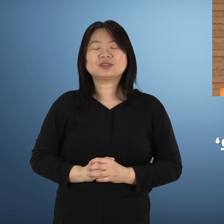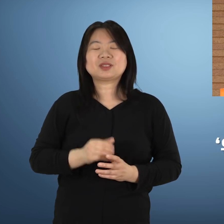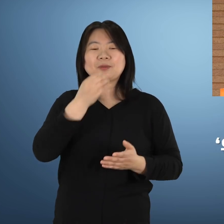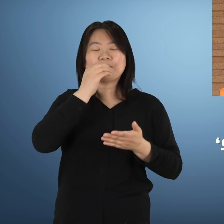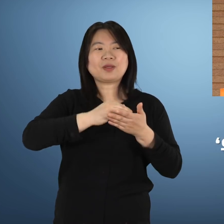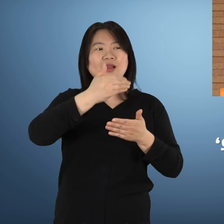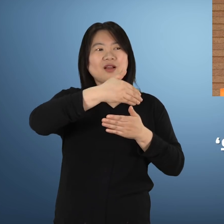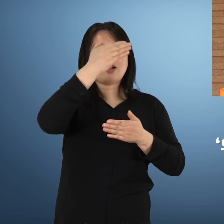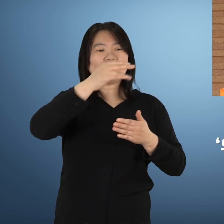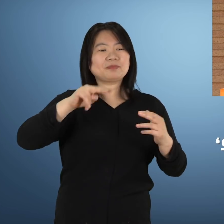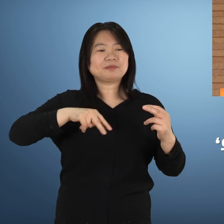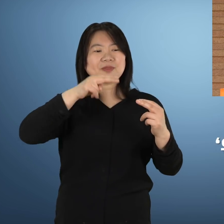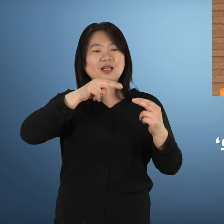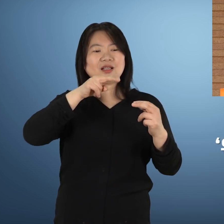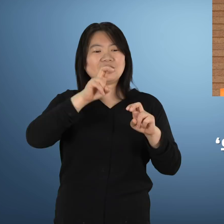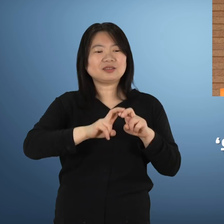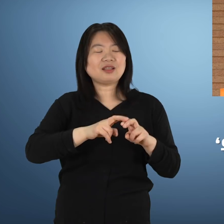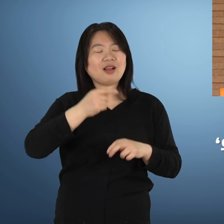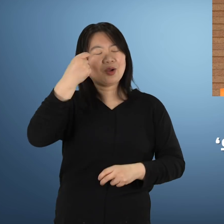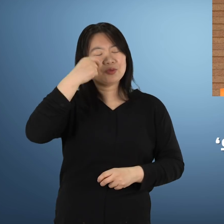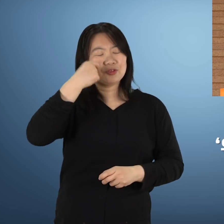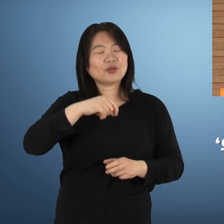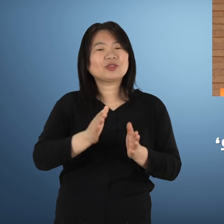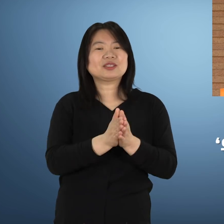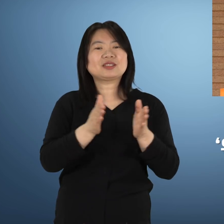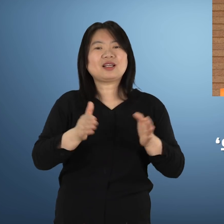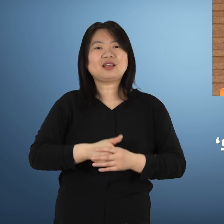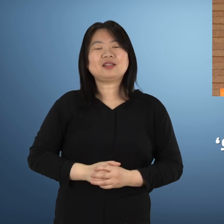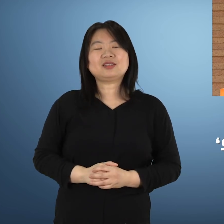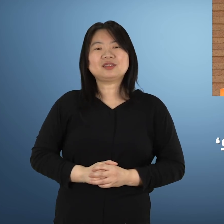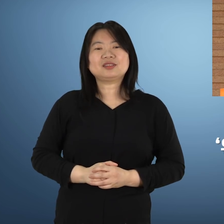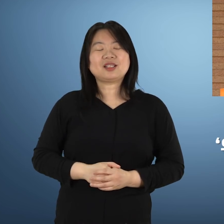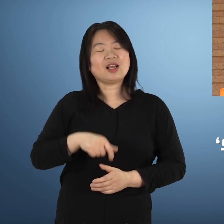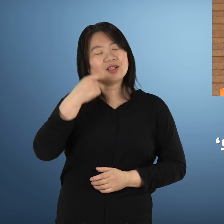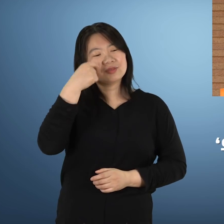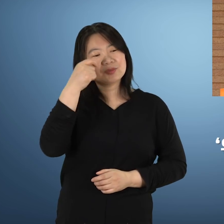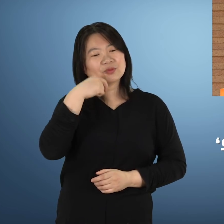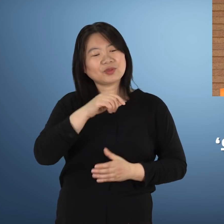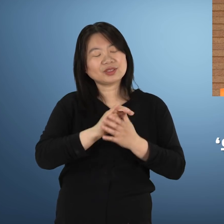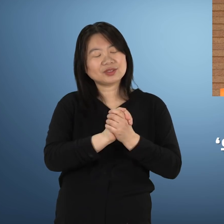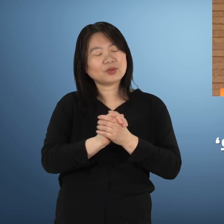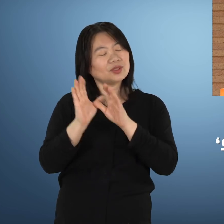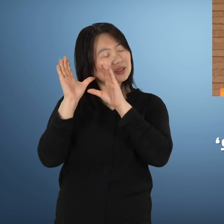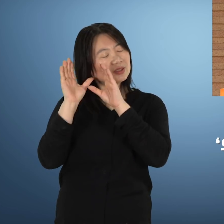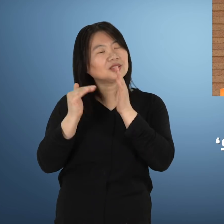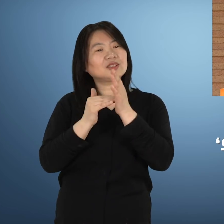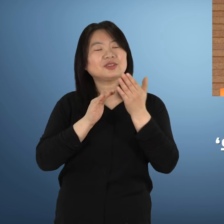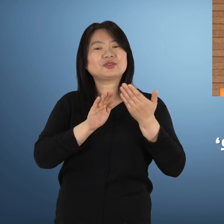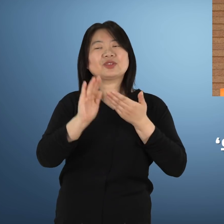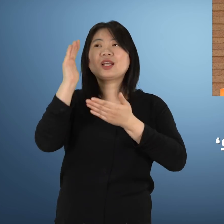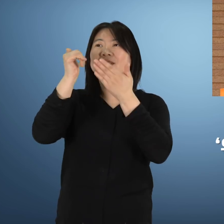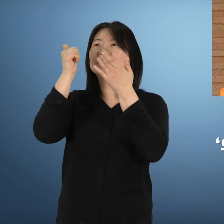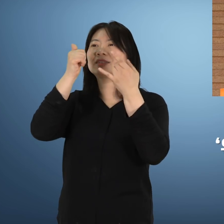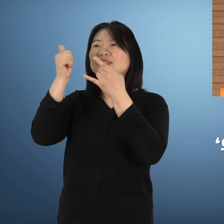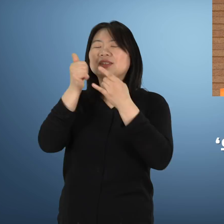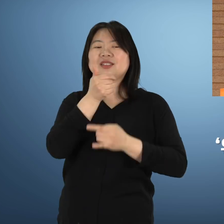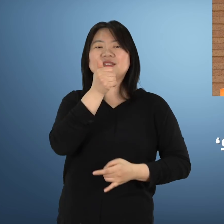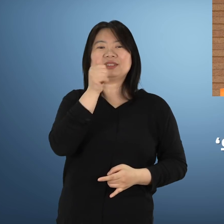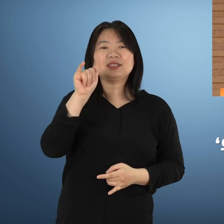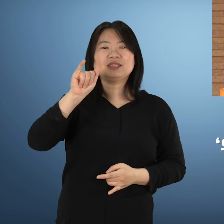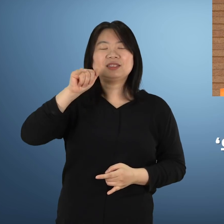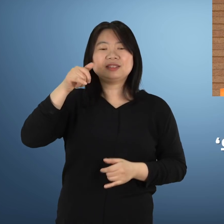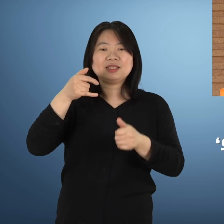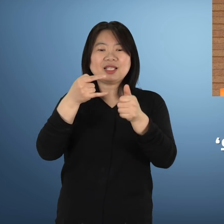벽을 마주 앉아 통곡을 하죠. 그 통곡의 기도를 들으시고 하나님은